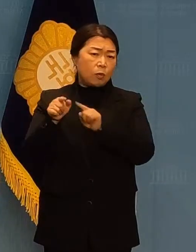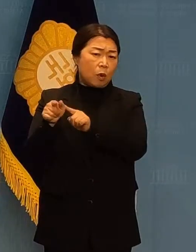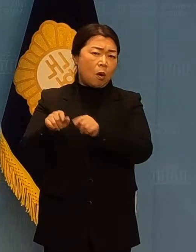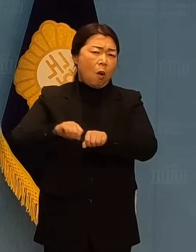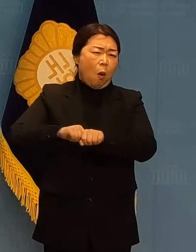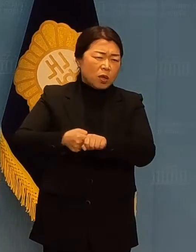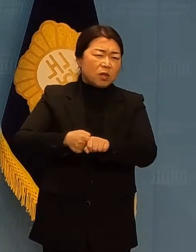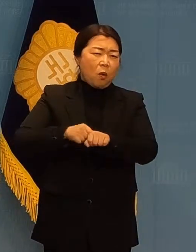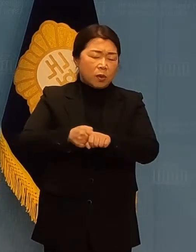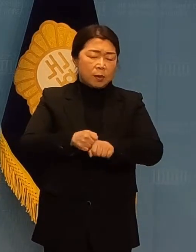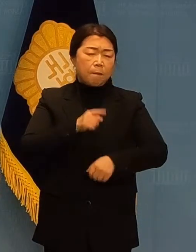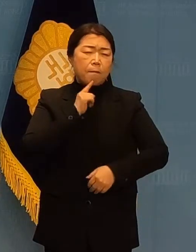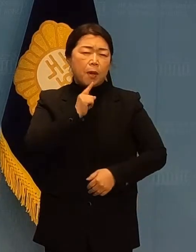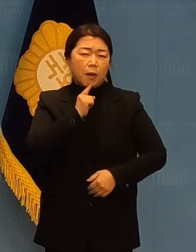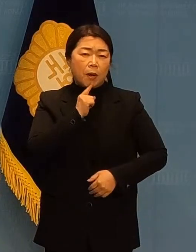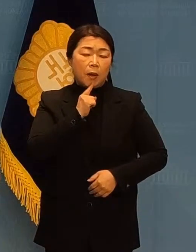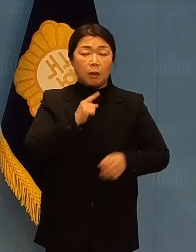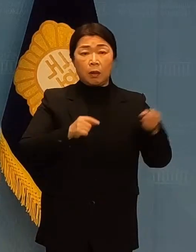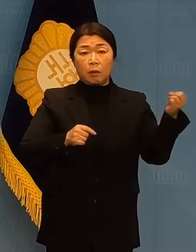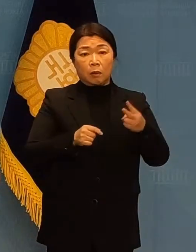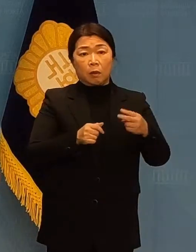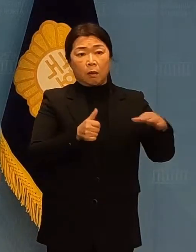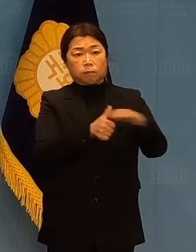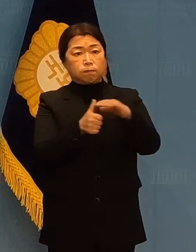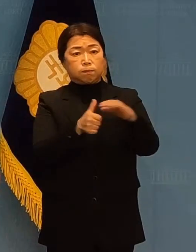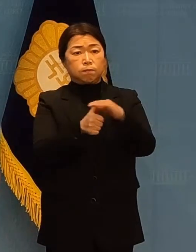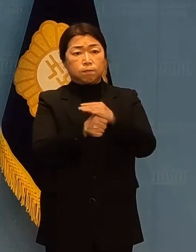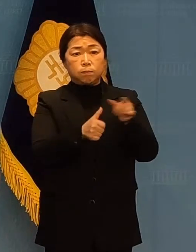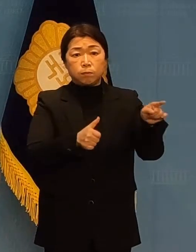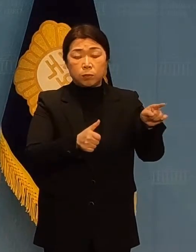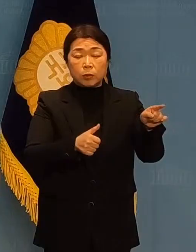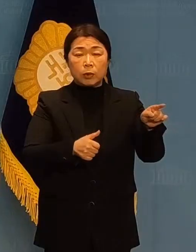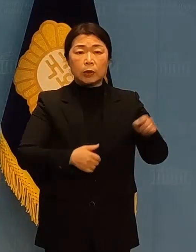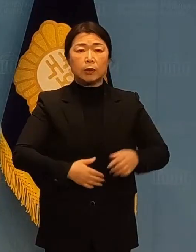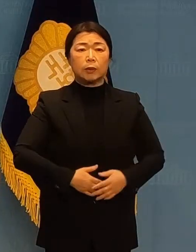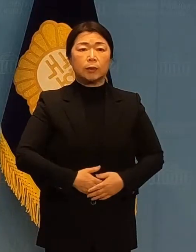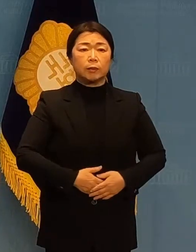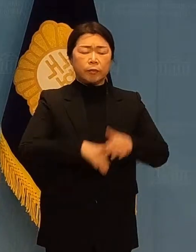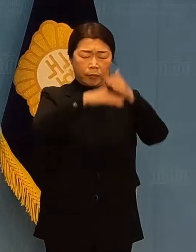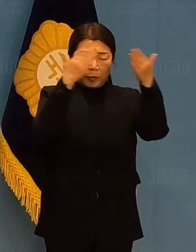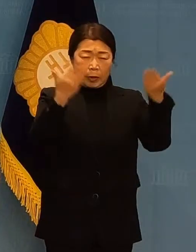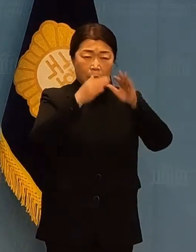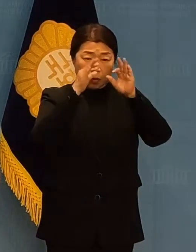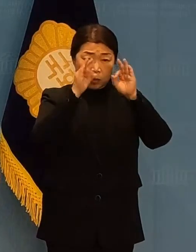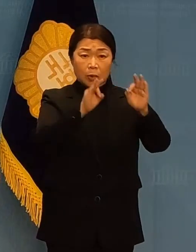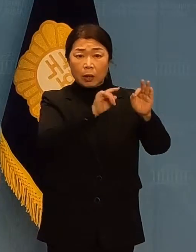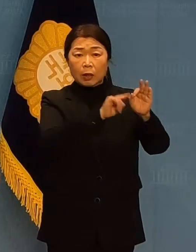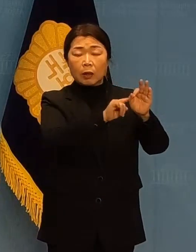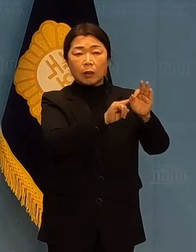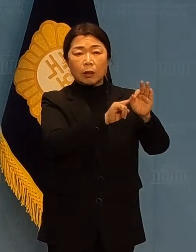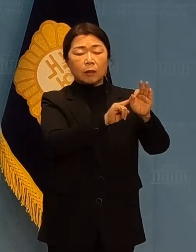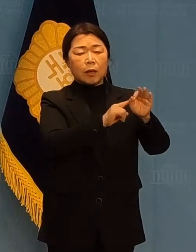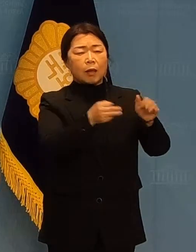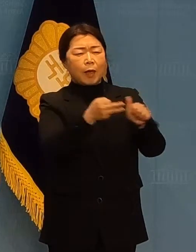주장을 한다는 식으로 또다시 의미하지 않았습니까? 이 모든 것은 테러 혐의 명백한 사건을 테러로